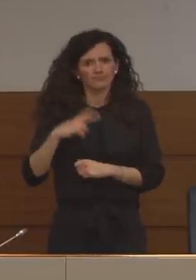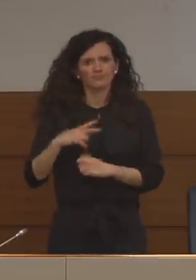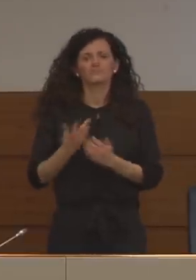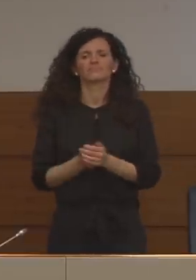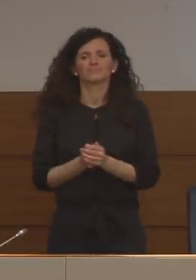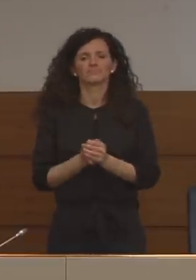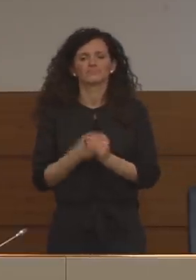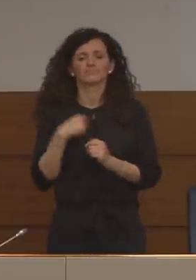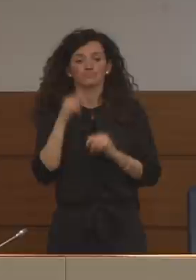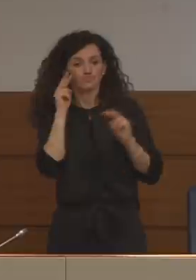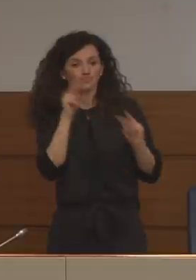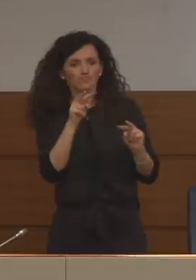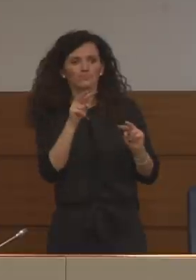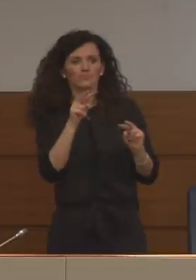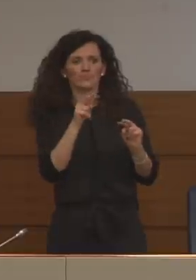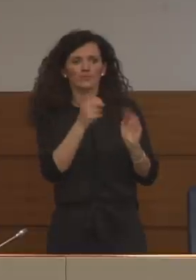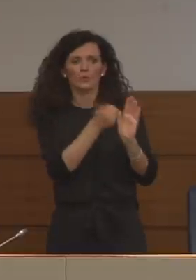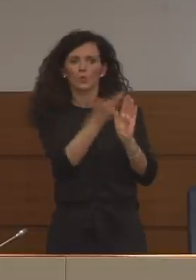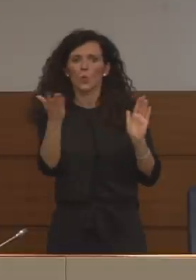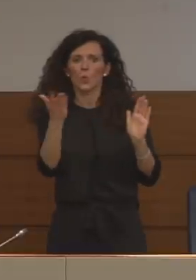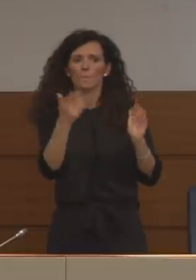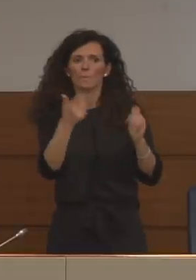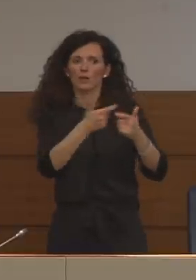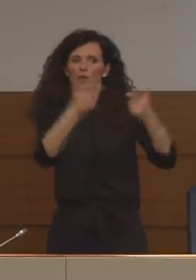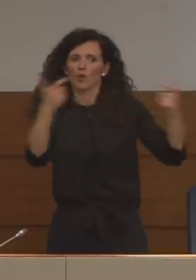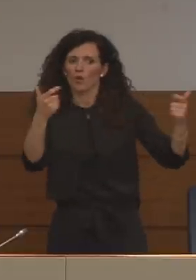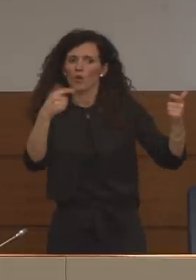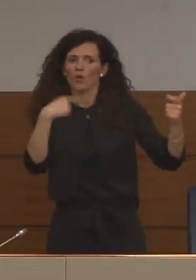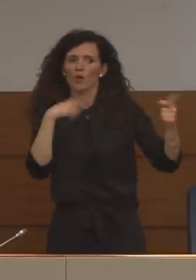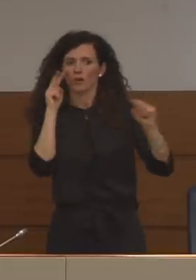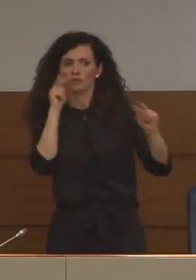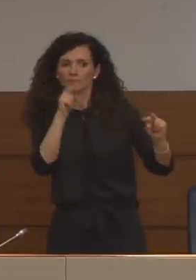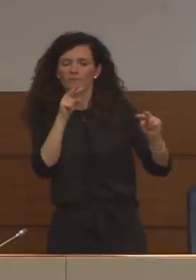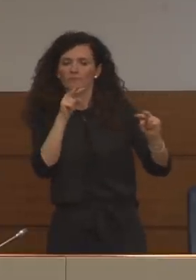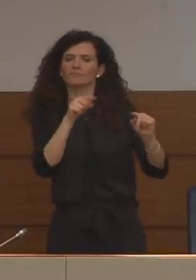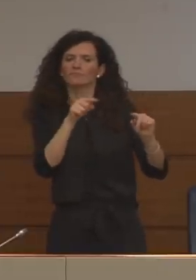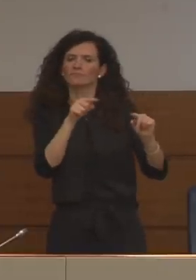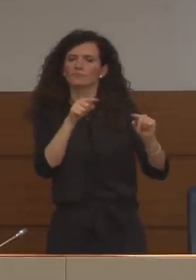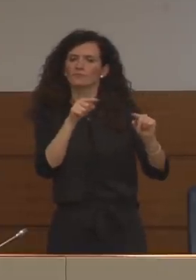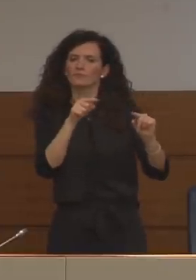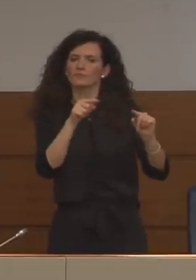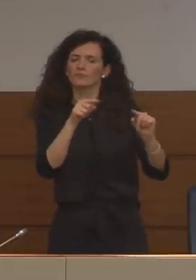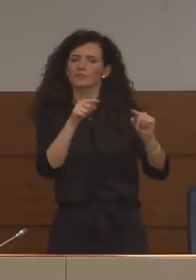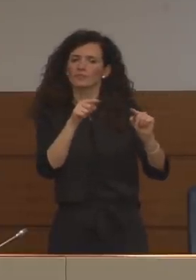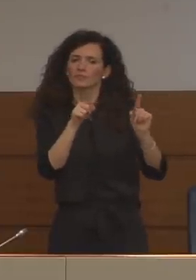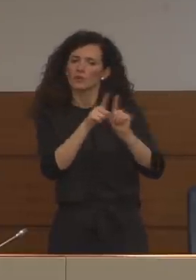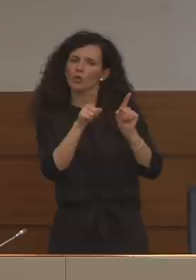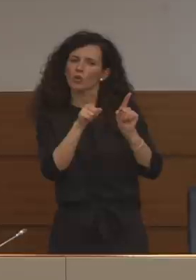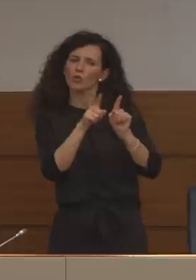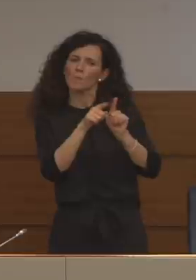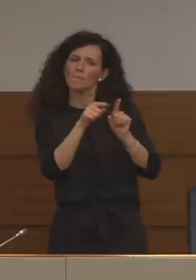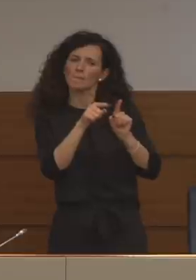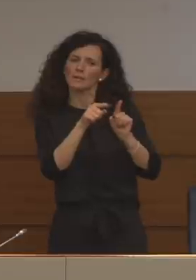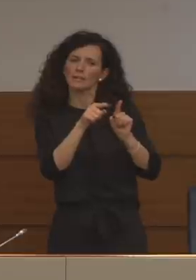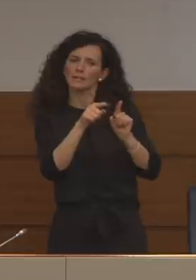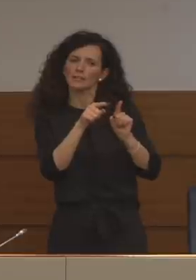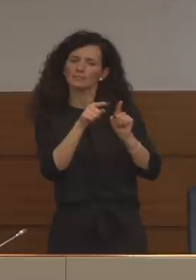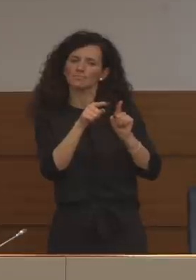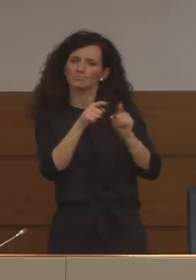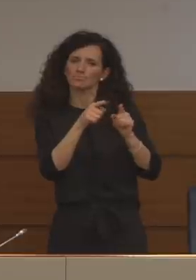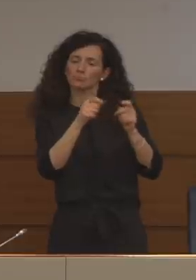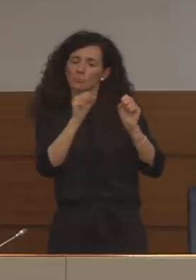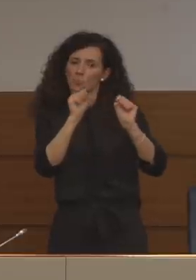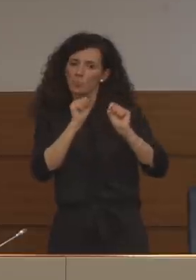rilevato lo valorizziamo come un segnale di quanto